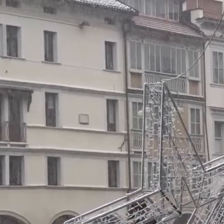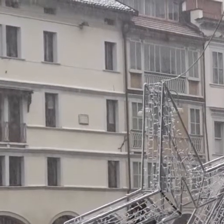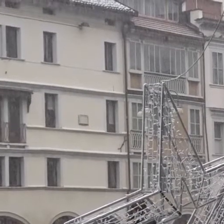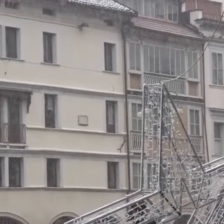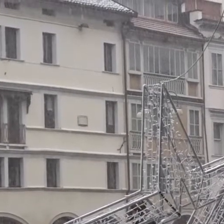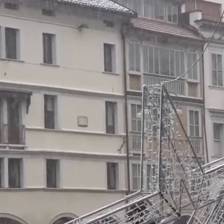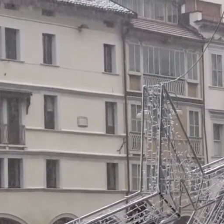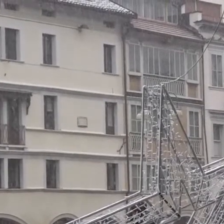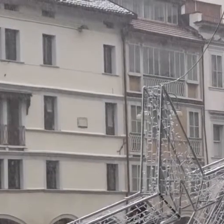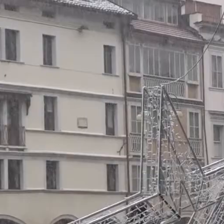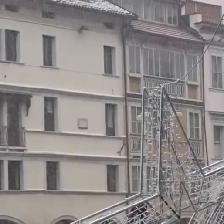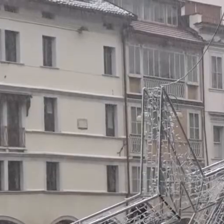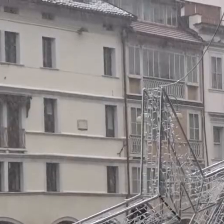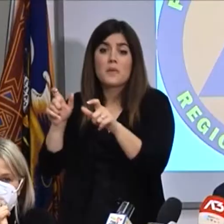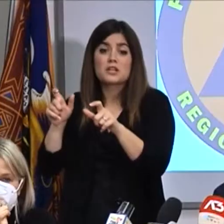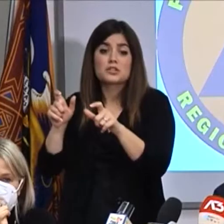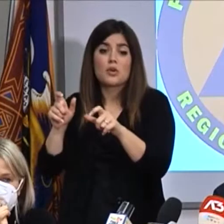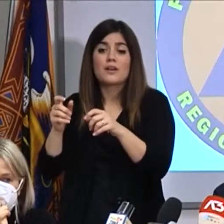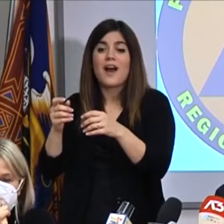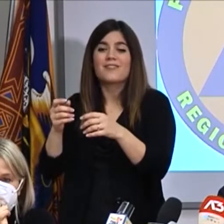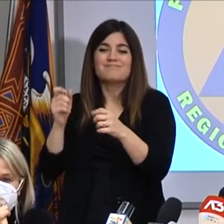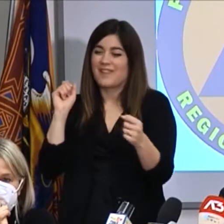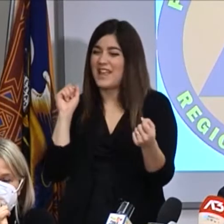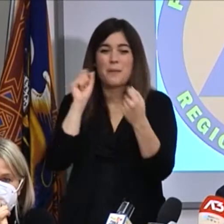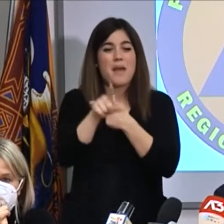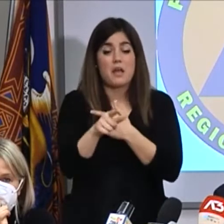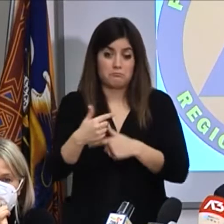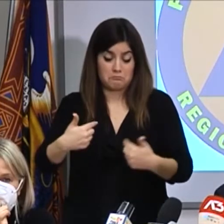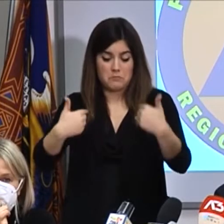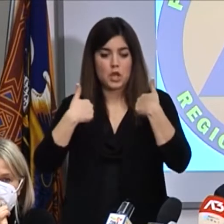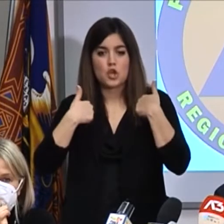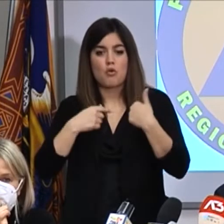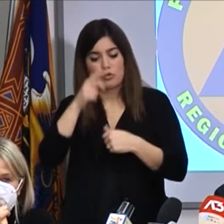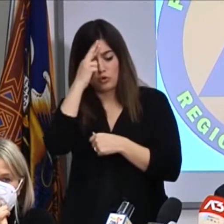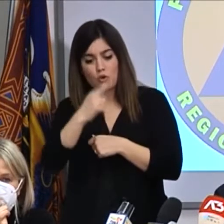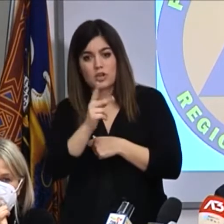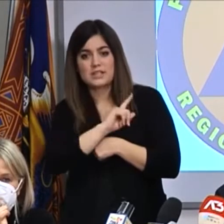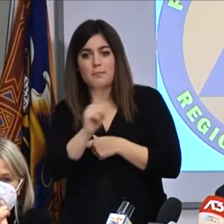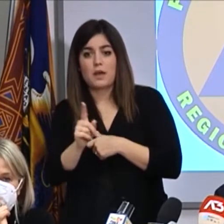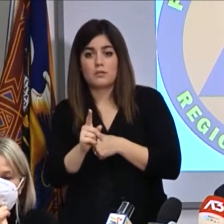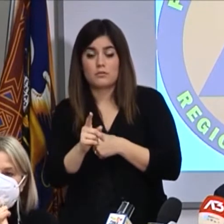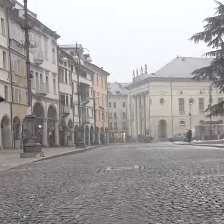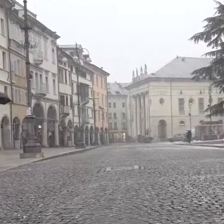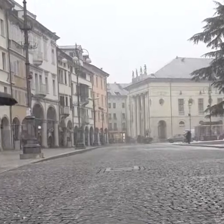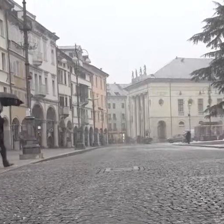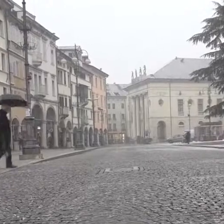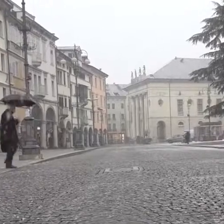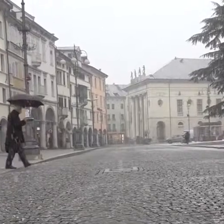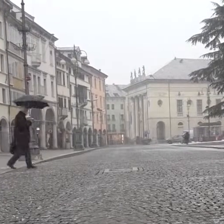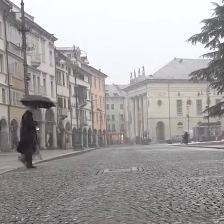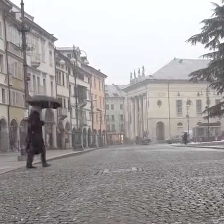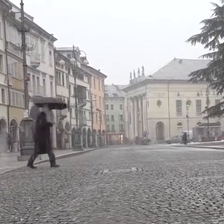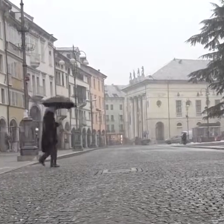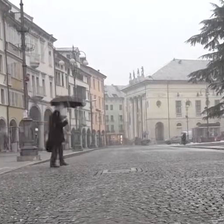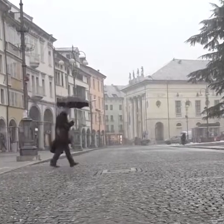novembre e nel giorno dell'epifania questa norma è una bestialità scientifica ribadito il governatore chiudere un piccolo comune non è